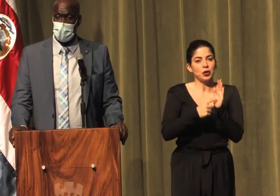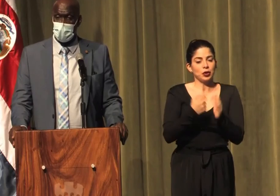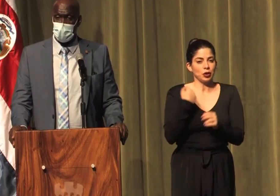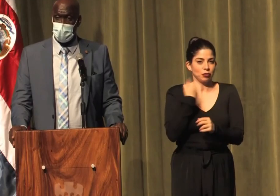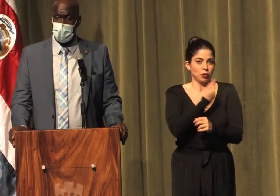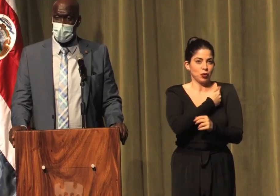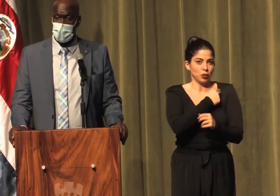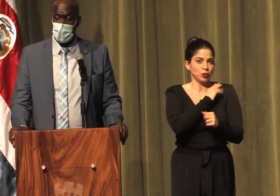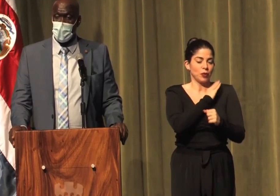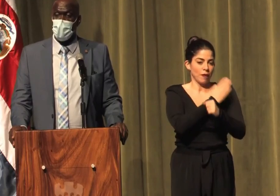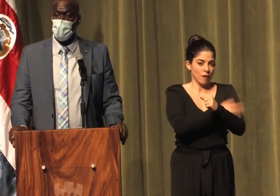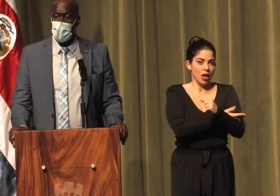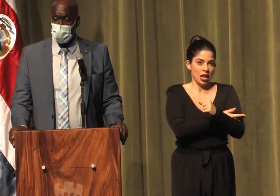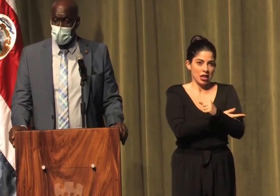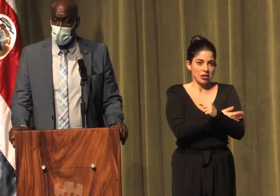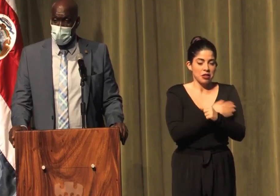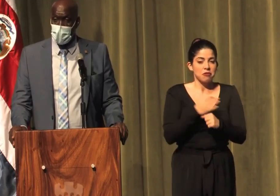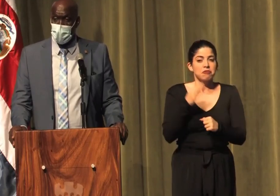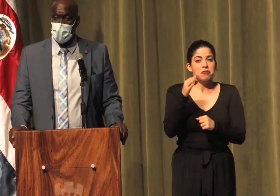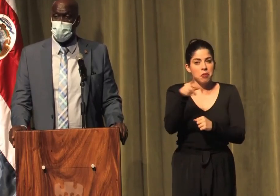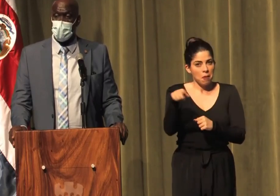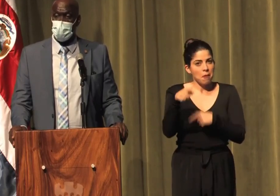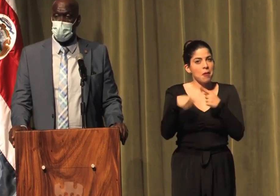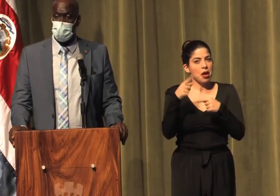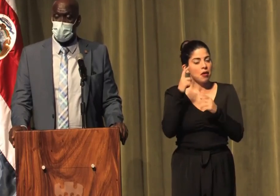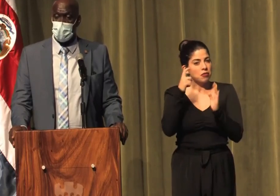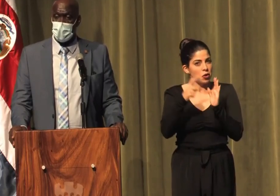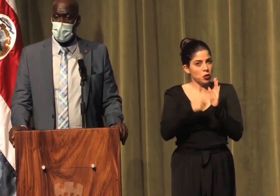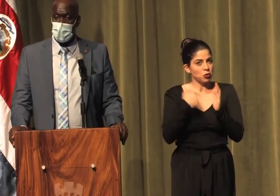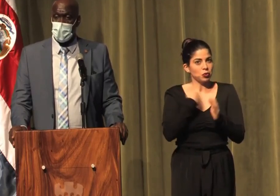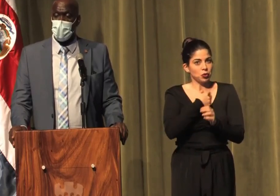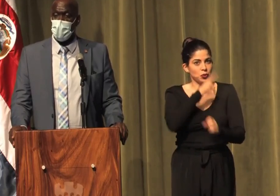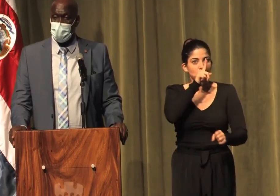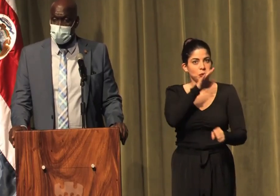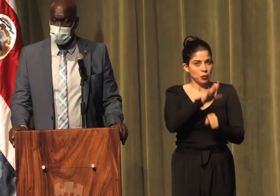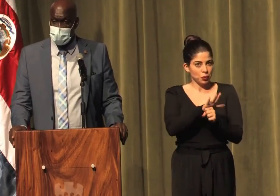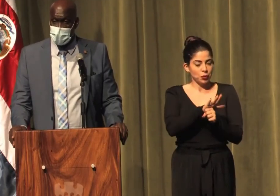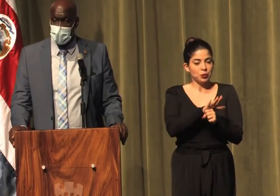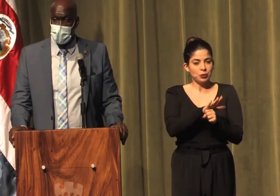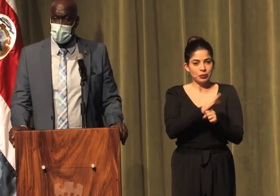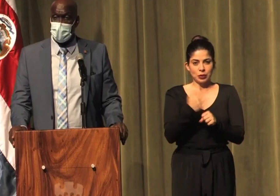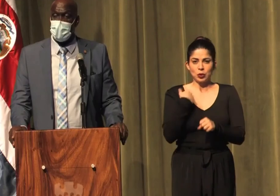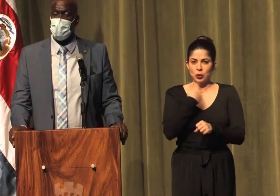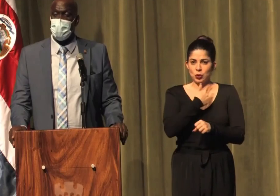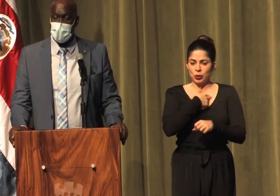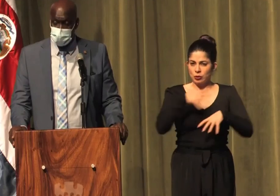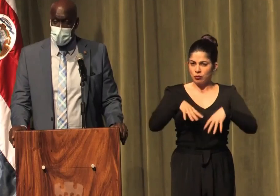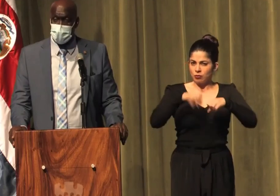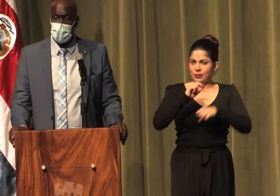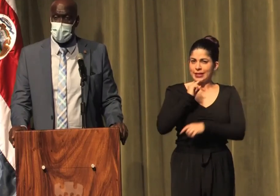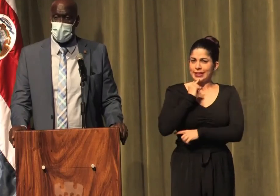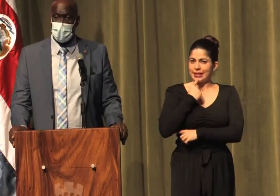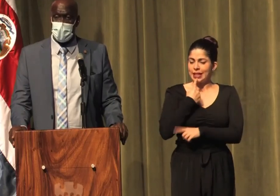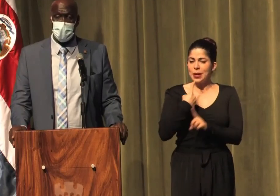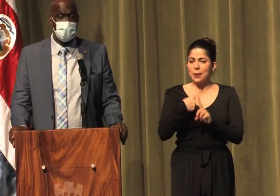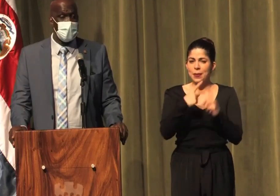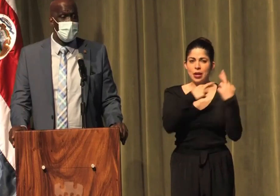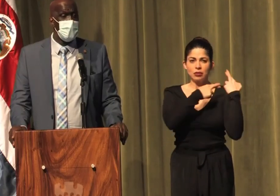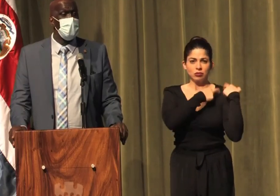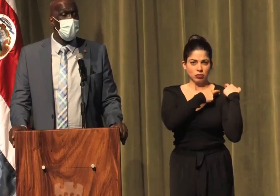valentía, nuestro compromiso, nuestra seriedad y